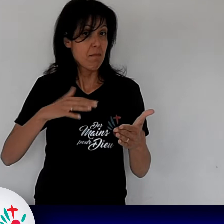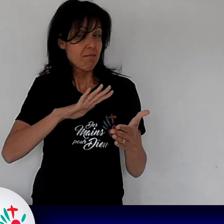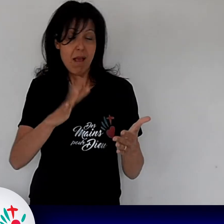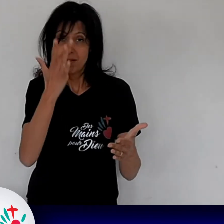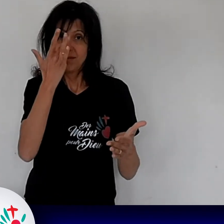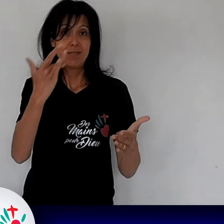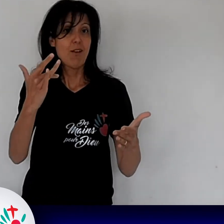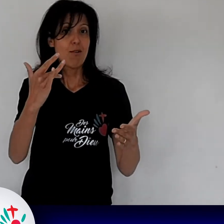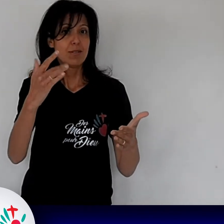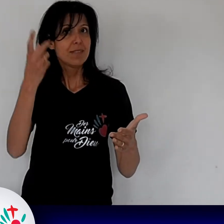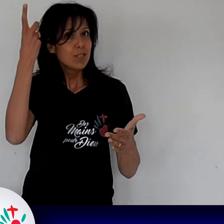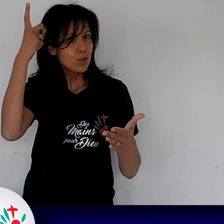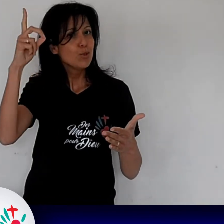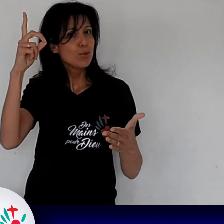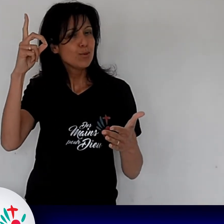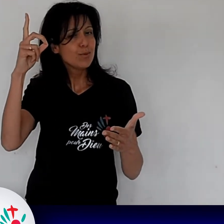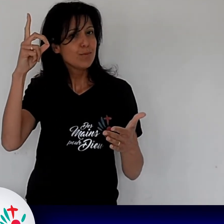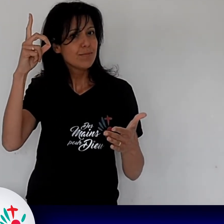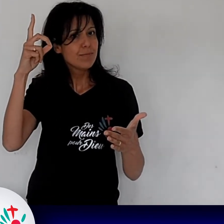C'est Dieu qui définit le temps.